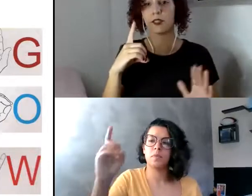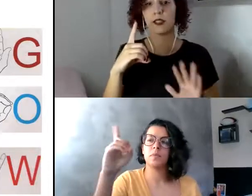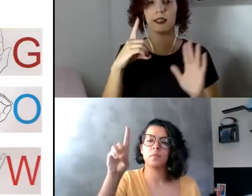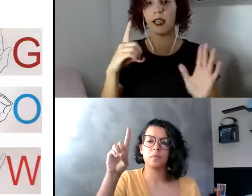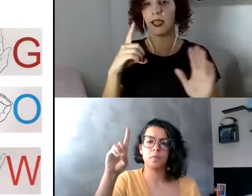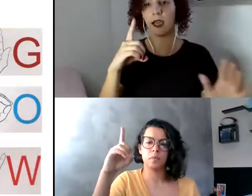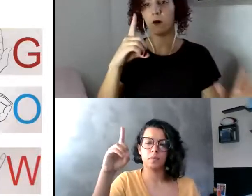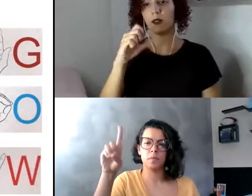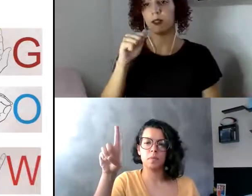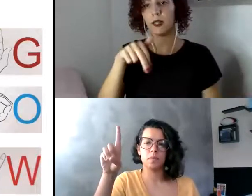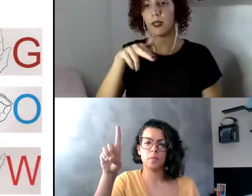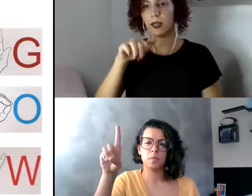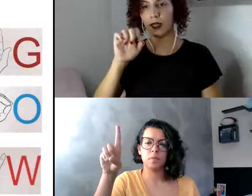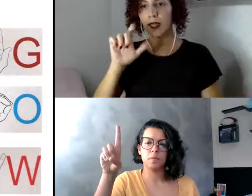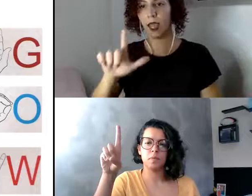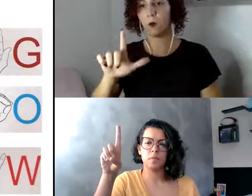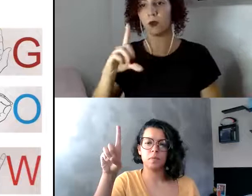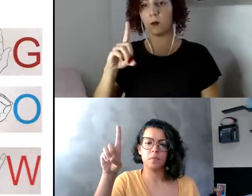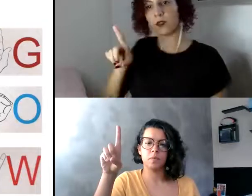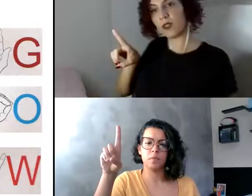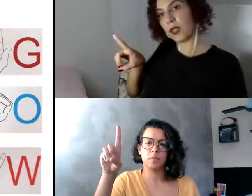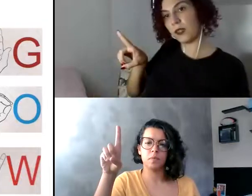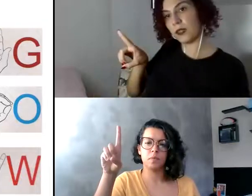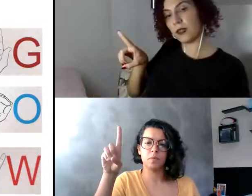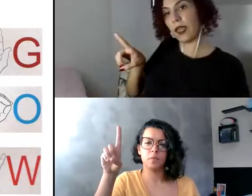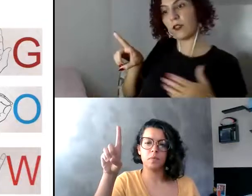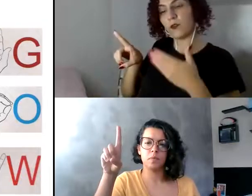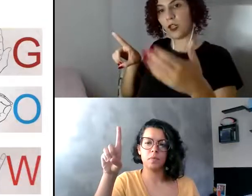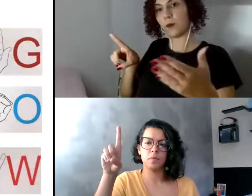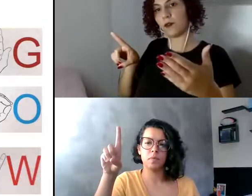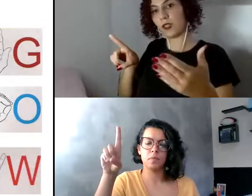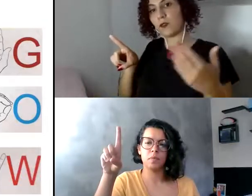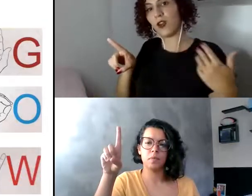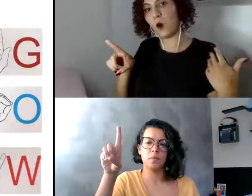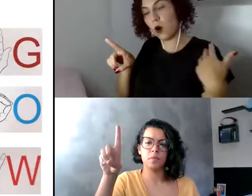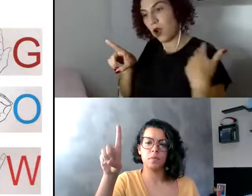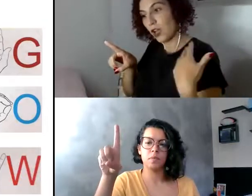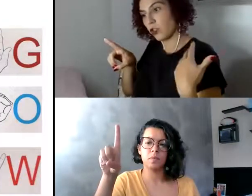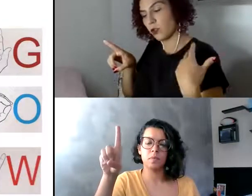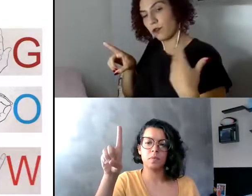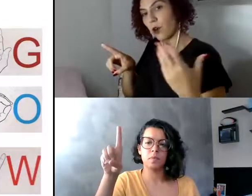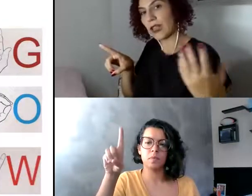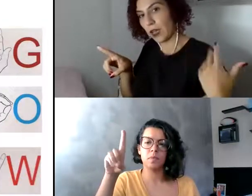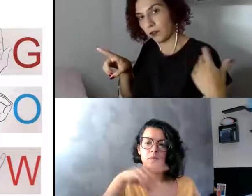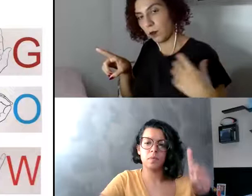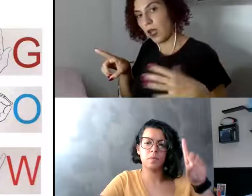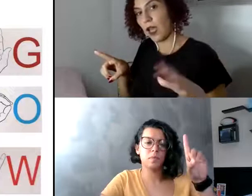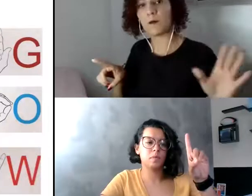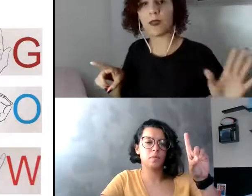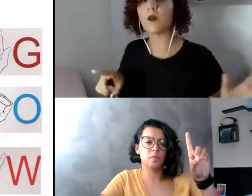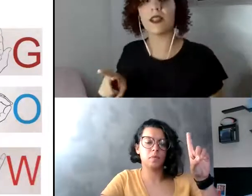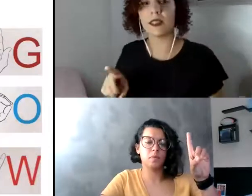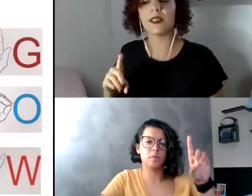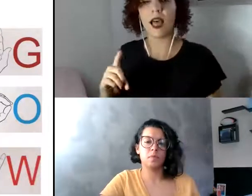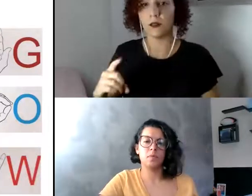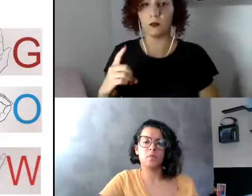Eu vou fazer Daniel. Daniel. Eu não preciso fazer D de frente para vocês. Ficou desconfortável? É porque